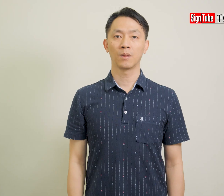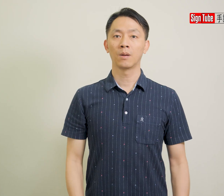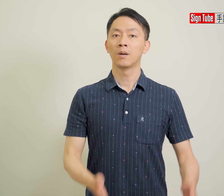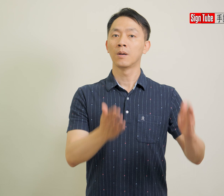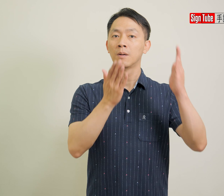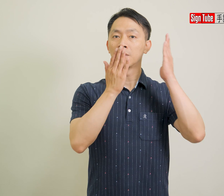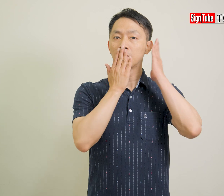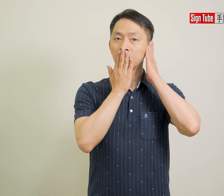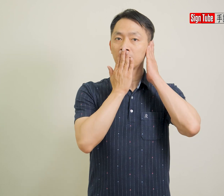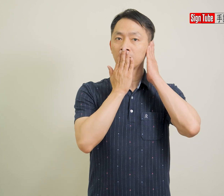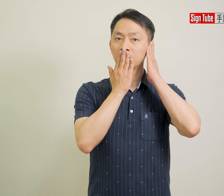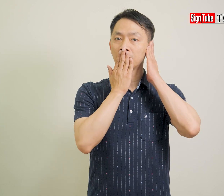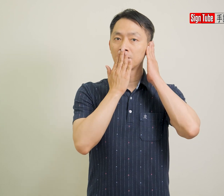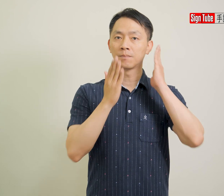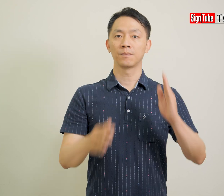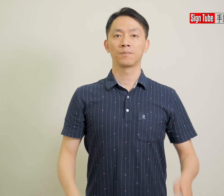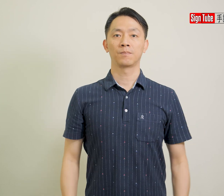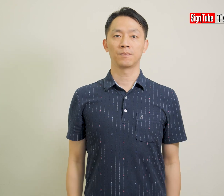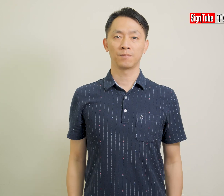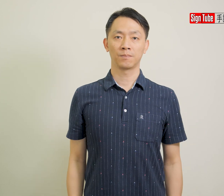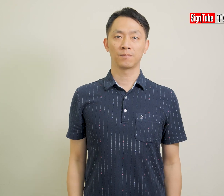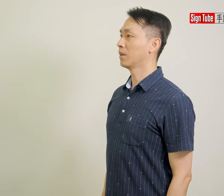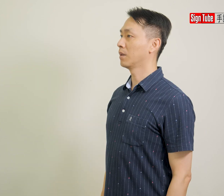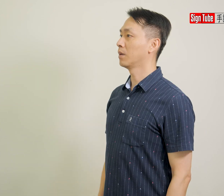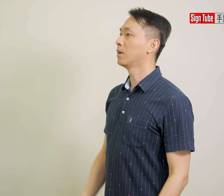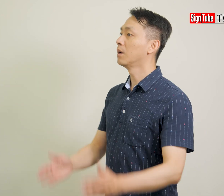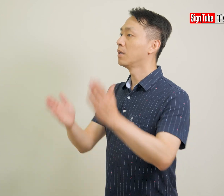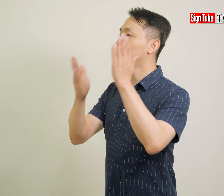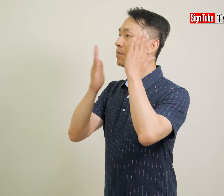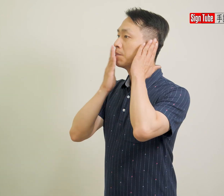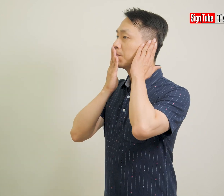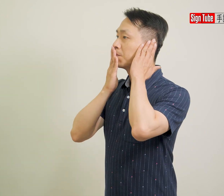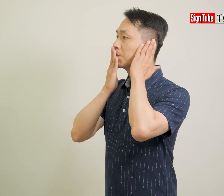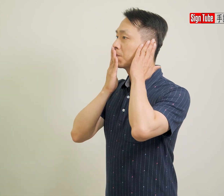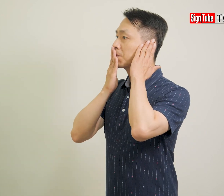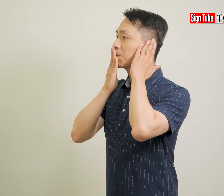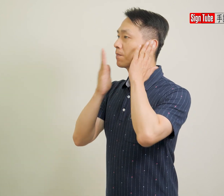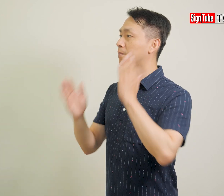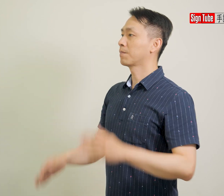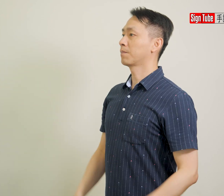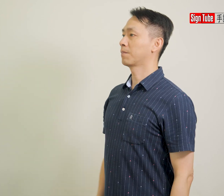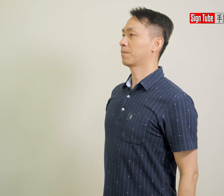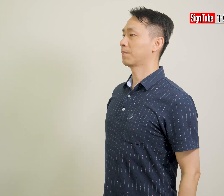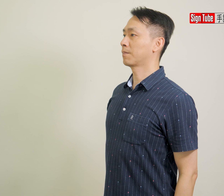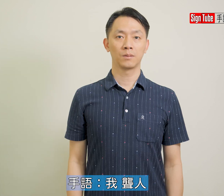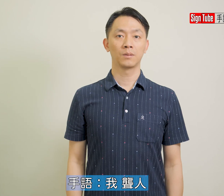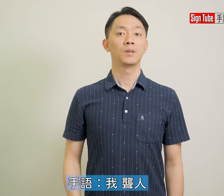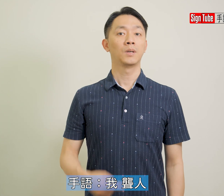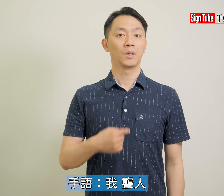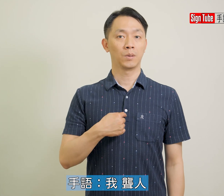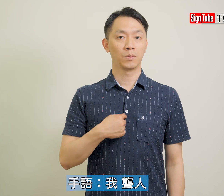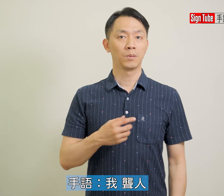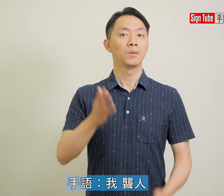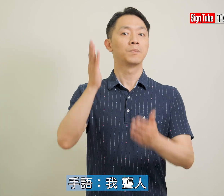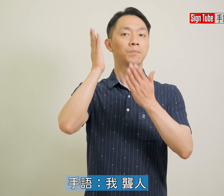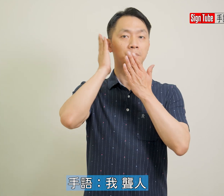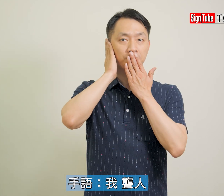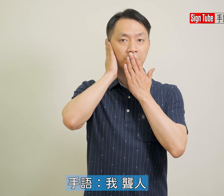聋人。双手五指并拢盖住耳朵及嘴巴。手语笔法，